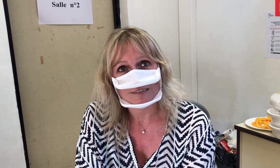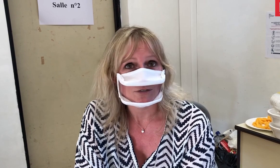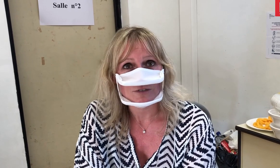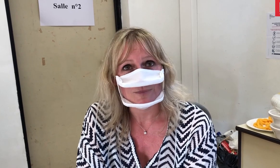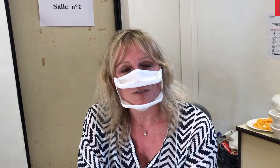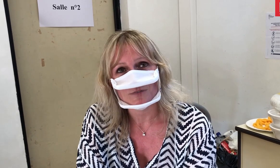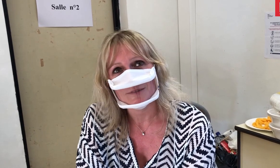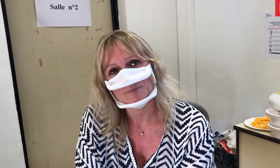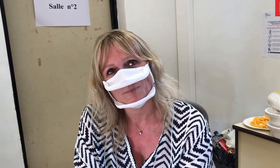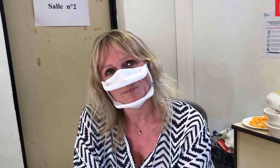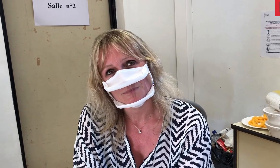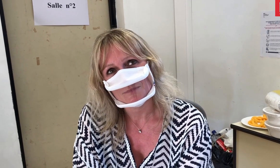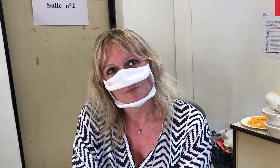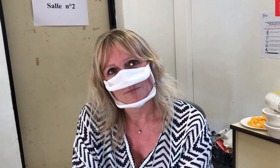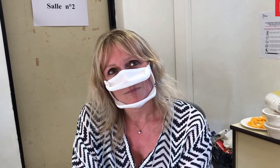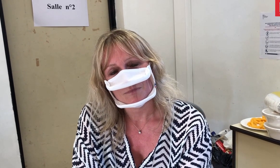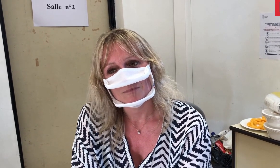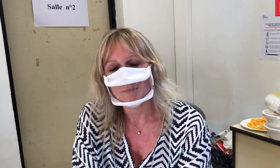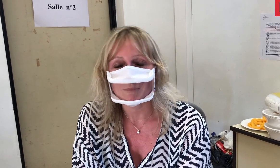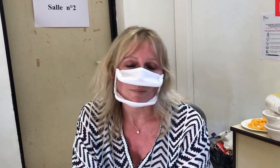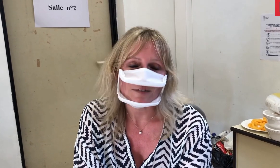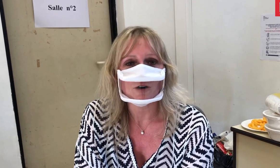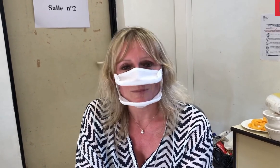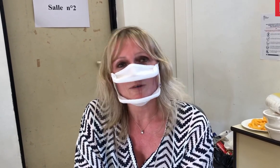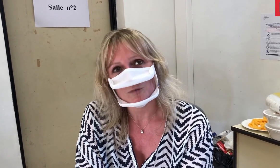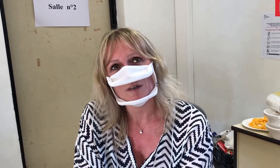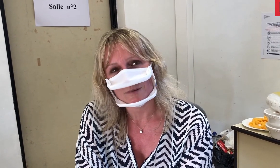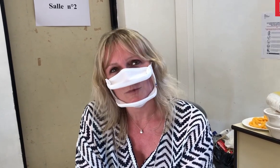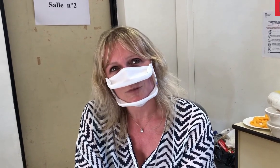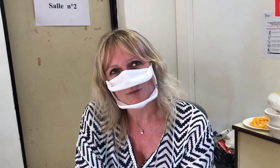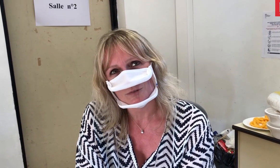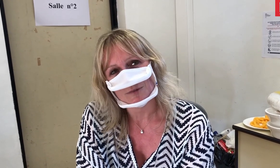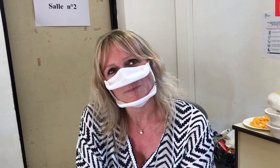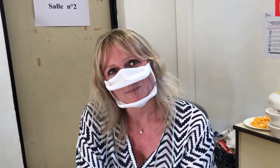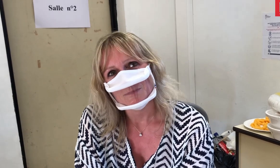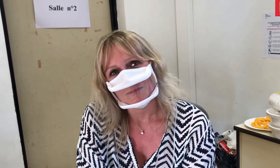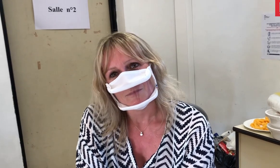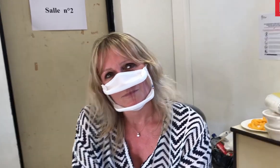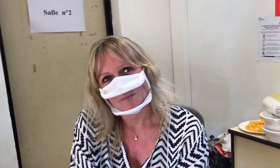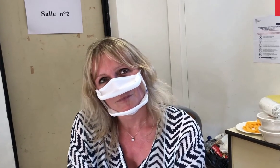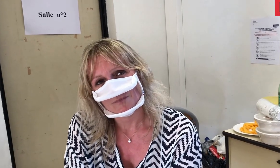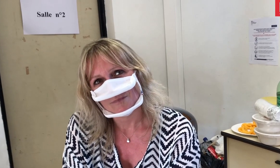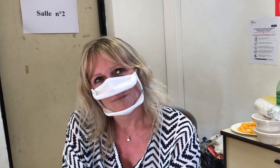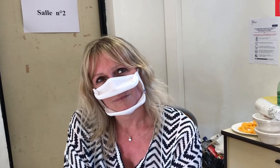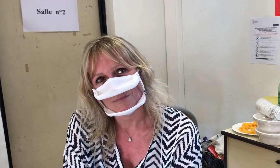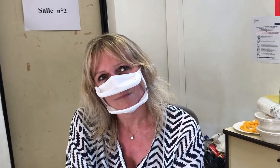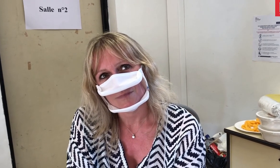leur démarche en fait. vous en rencontrez énormément ou pas? Pas énormément, mais on en a quand même de temps en temps, quoi. Et là, aujourd'hui, c'est la première fois que vous faites une formation, c'est